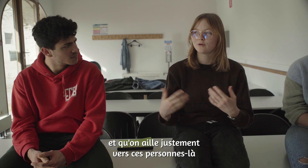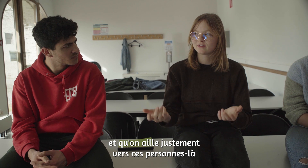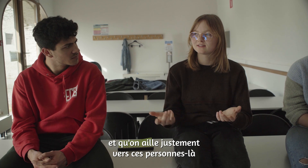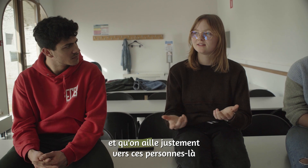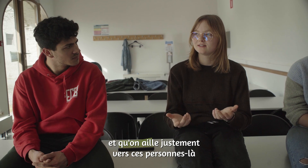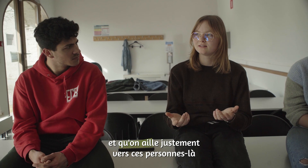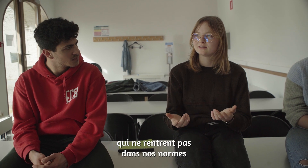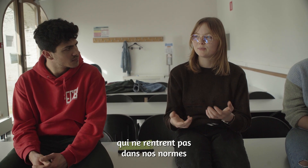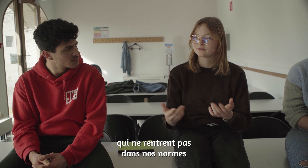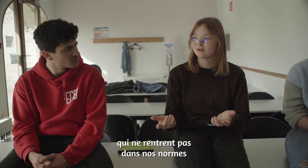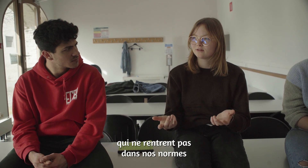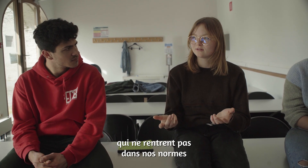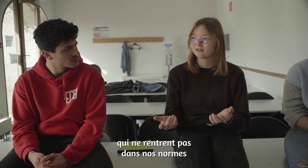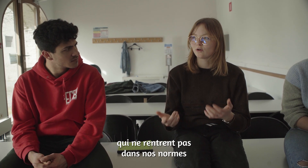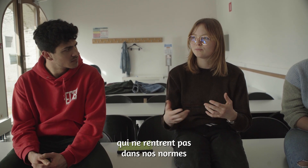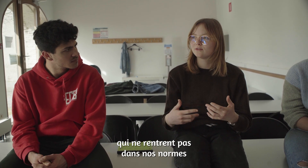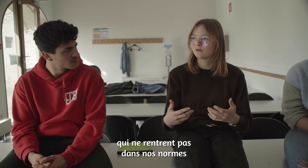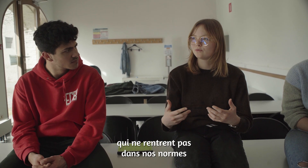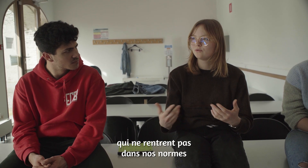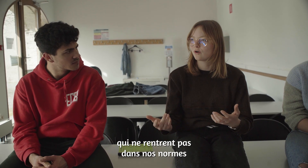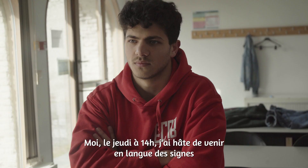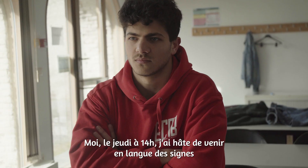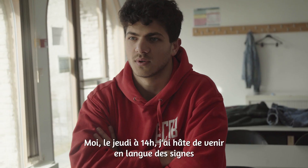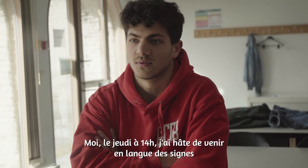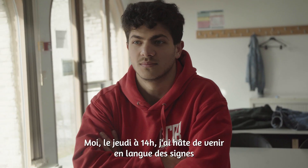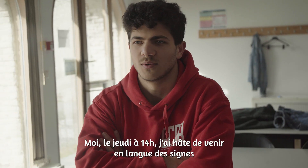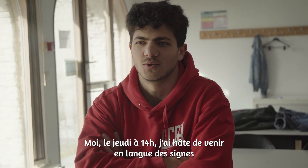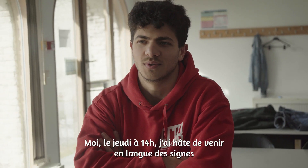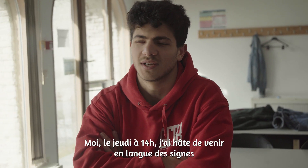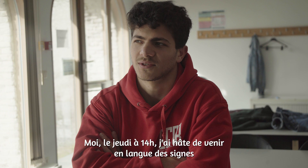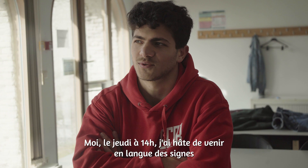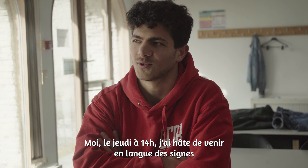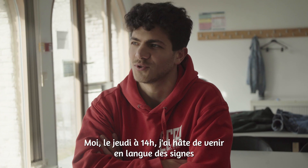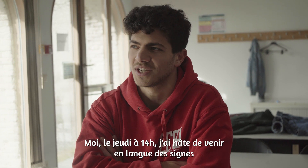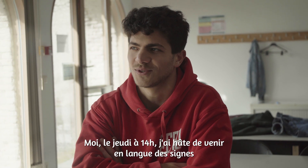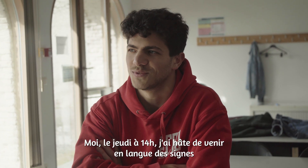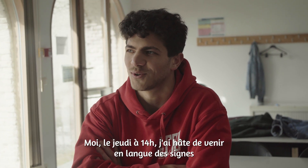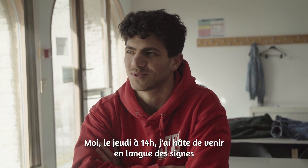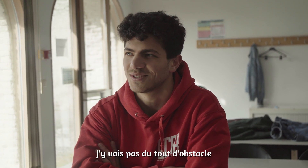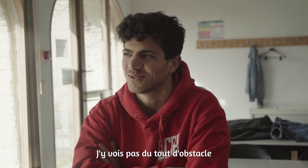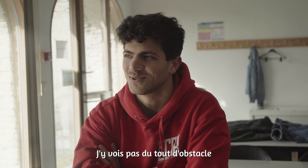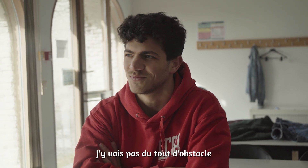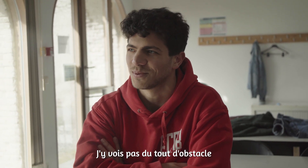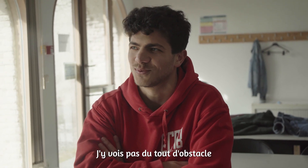vers ces personnes-là qui ne rentrent pas dans nos normes. Moi, le jeudi à 14h, j'ai hâte de venir en langue des signes, j'y vois pas du tout